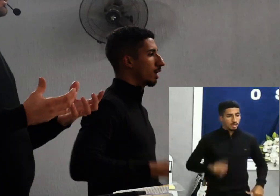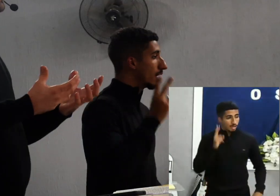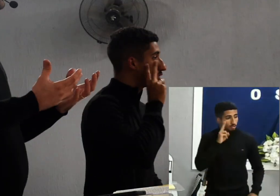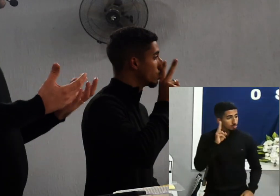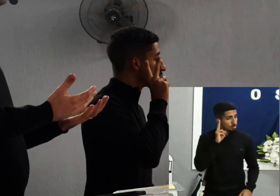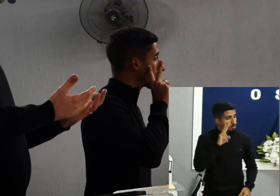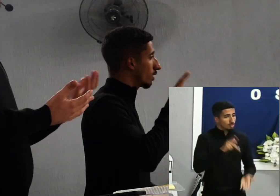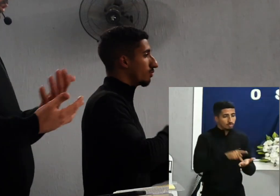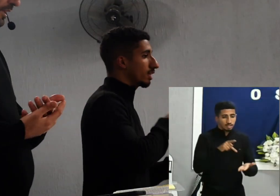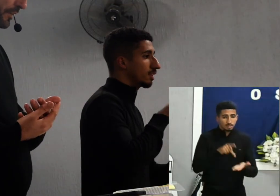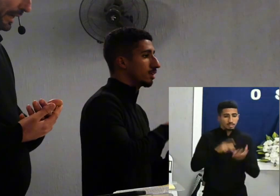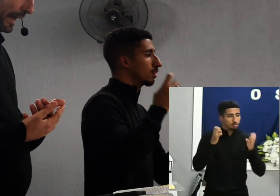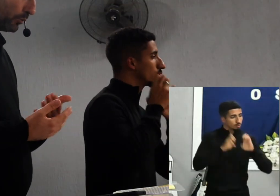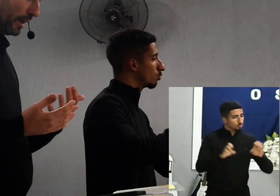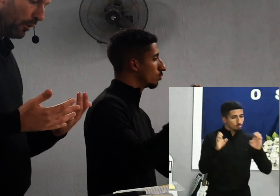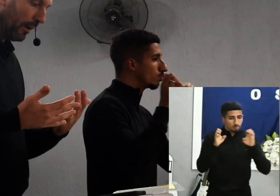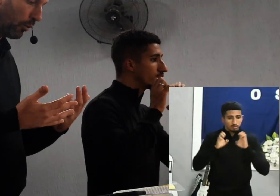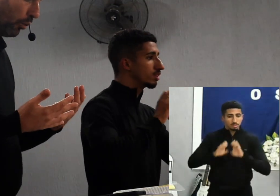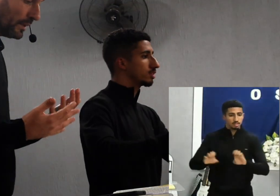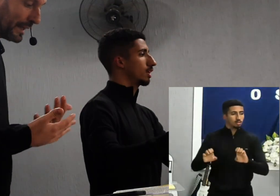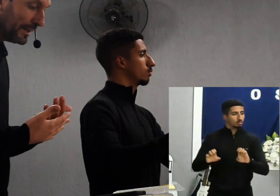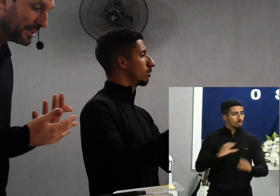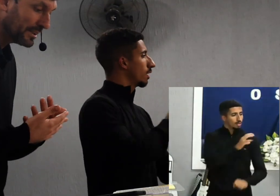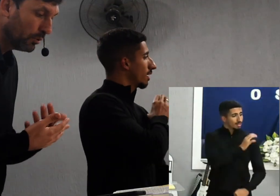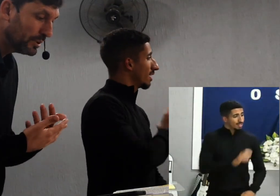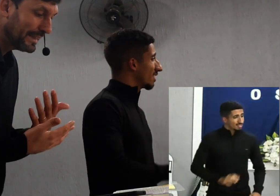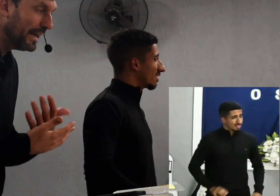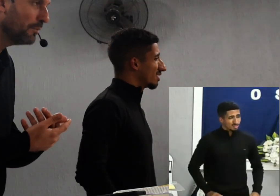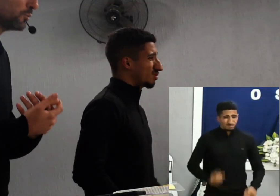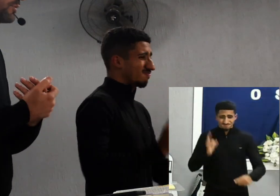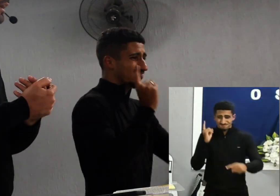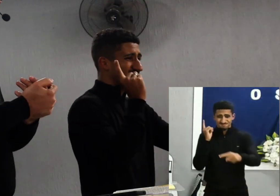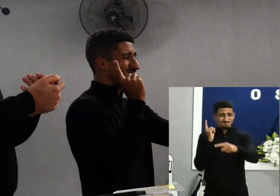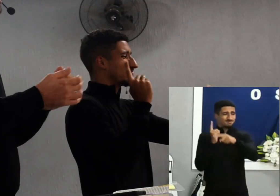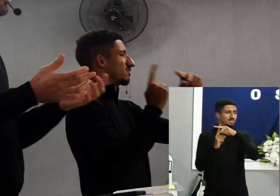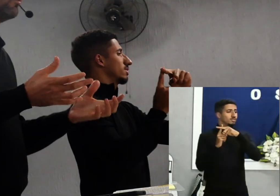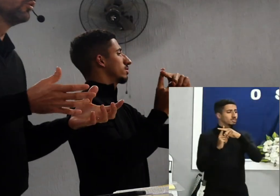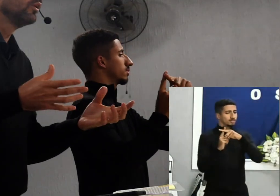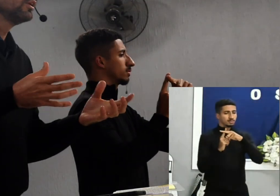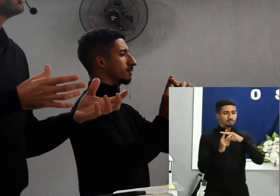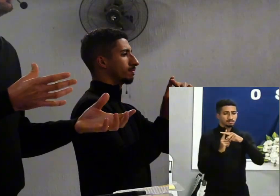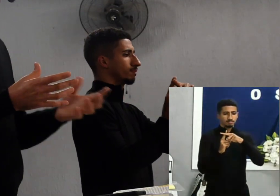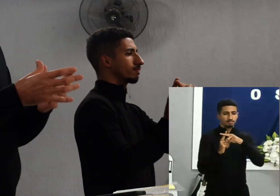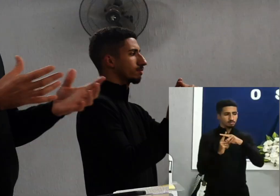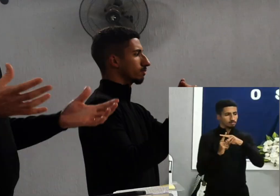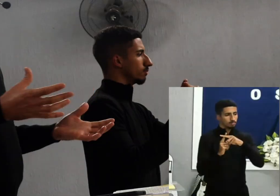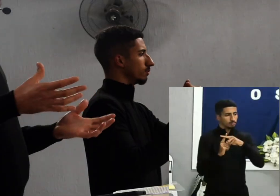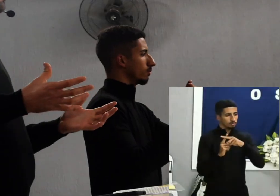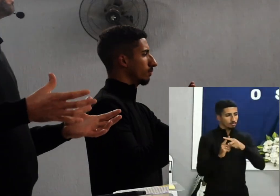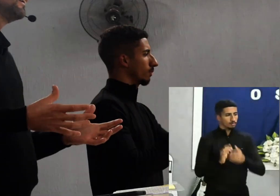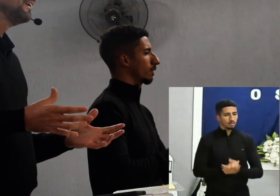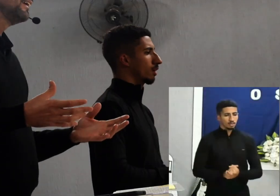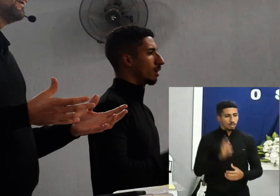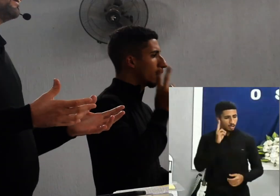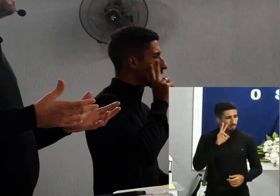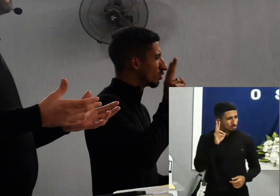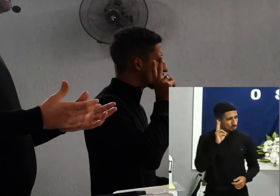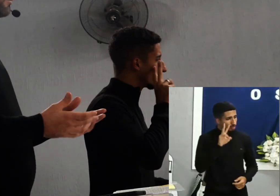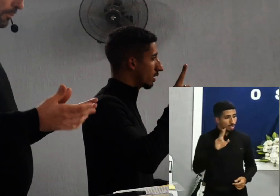sendo que Cristo crucificado é uma contradição de termos, talvez como gelo frito.